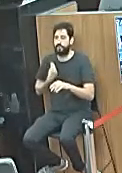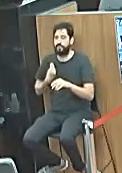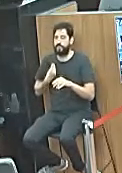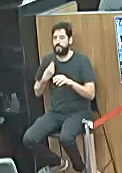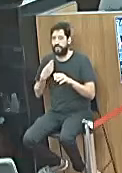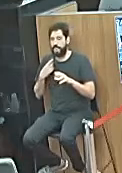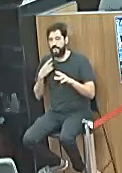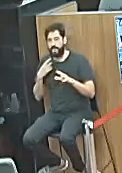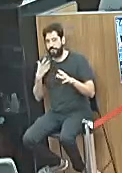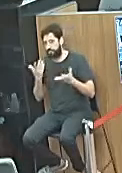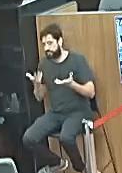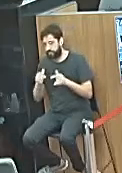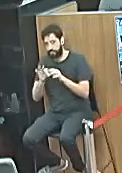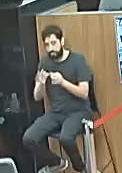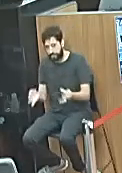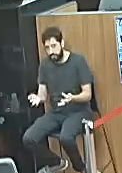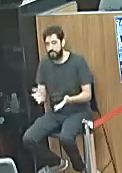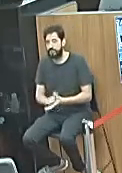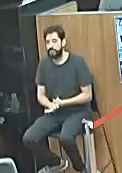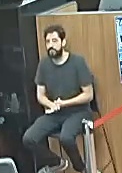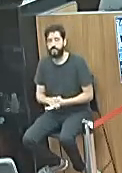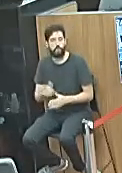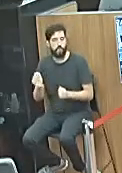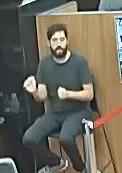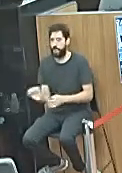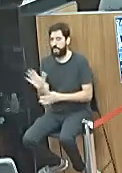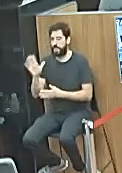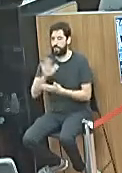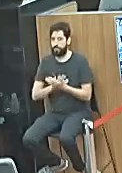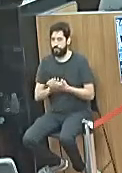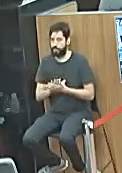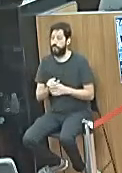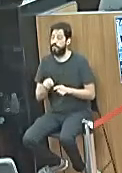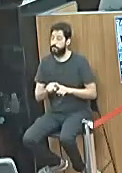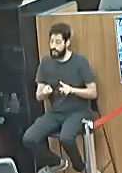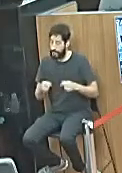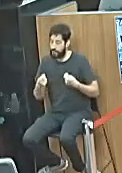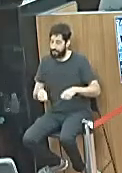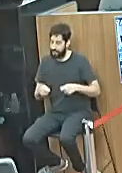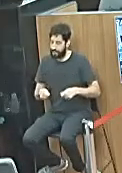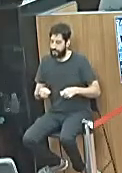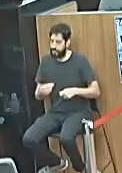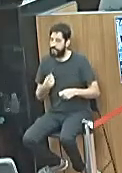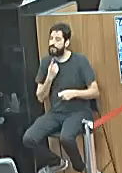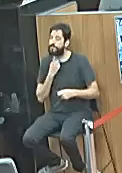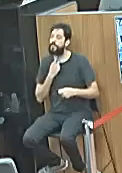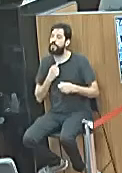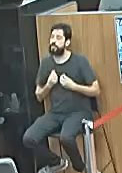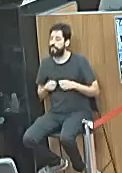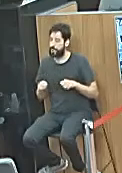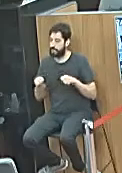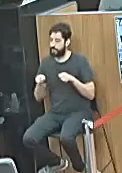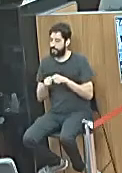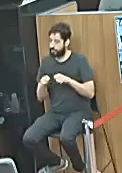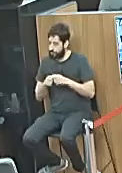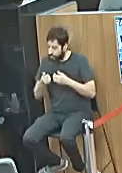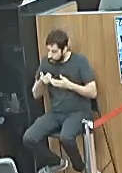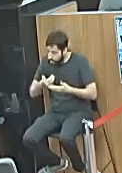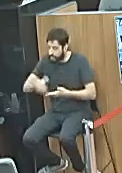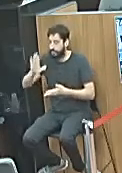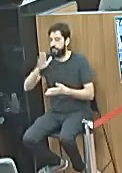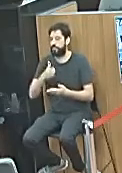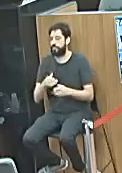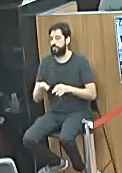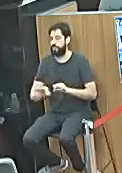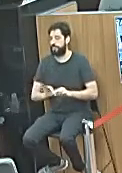né então não é caro mas falta boa vontade pra gente levar esse projeto antes